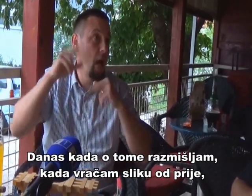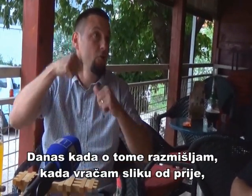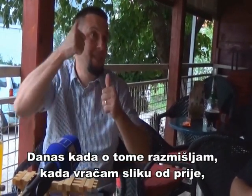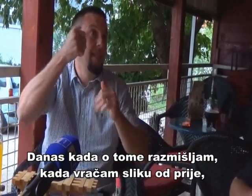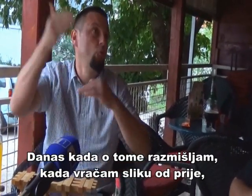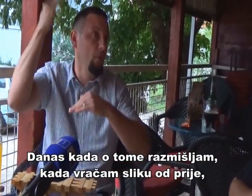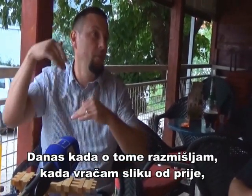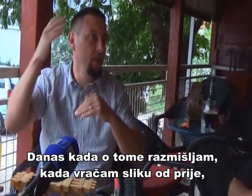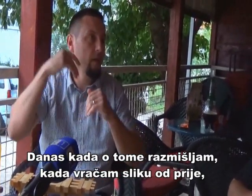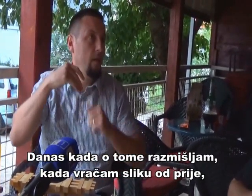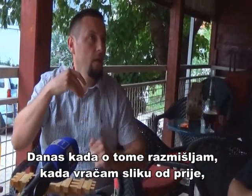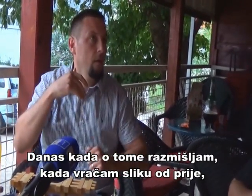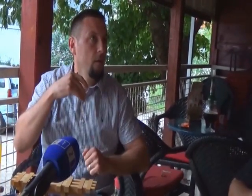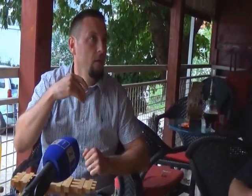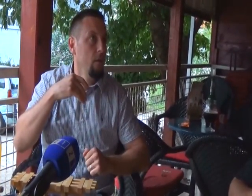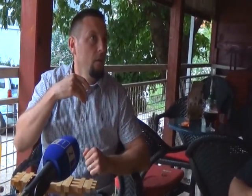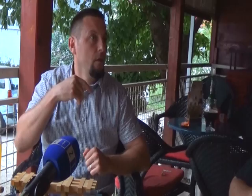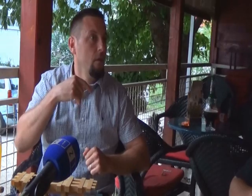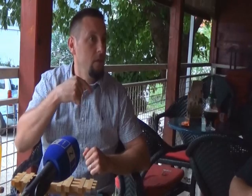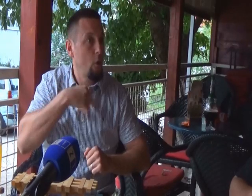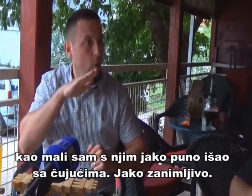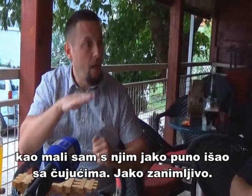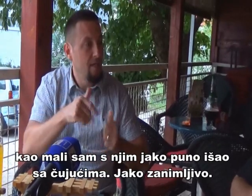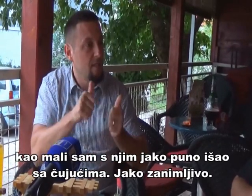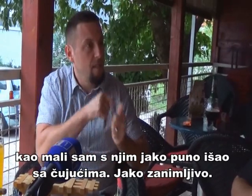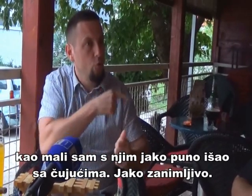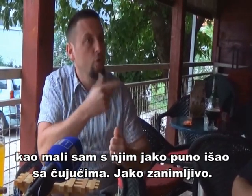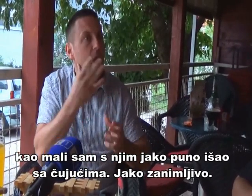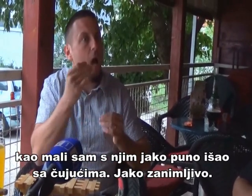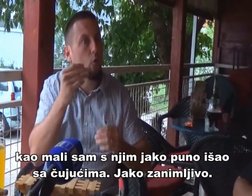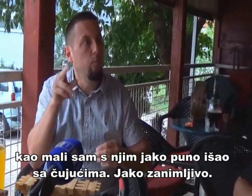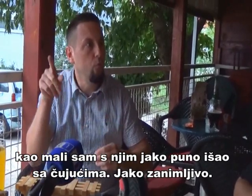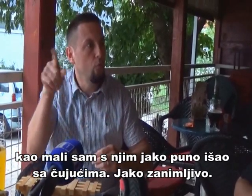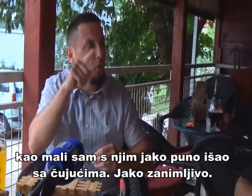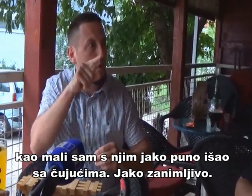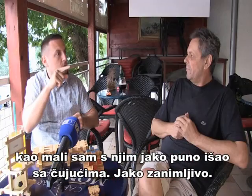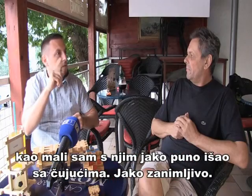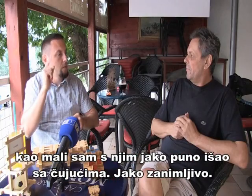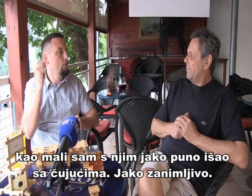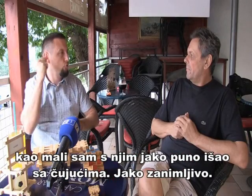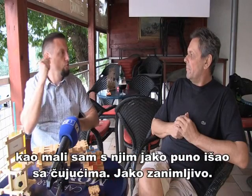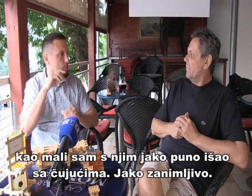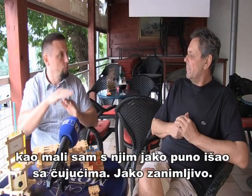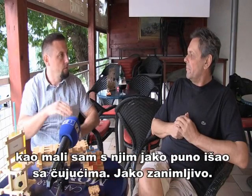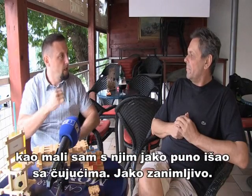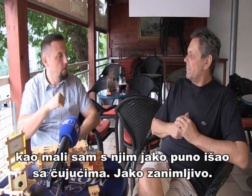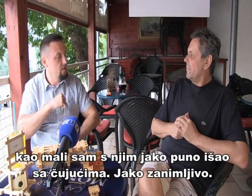vraćam sliku od prije, jako mali sam s njim išao jako puno sa čućima, to je jako